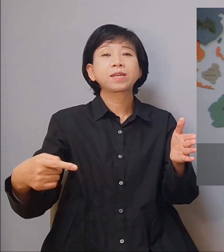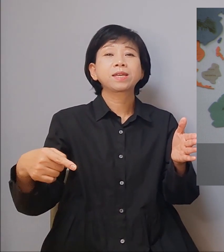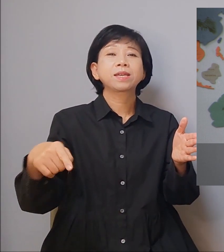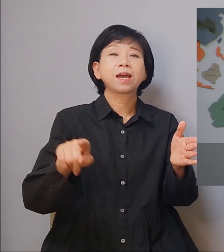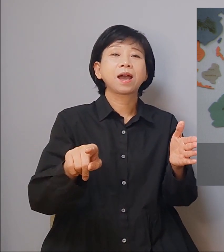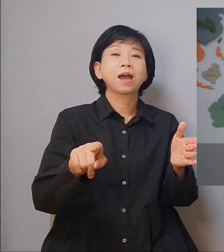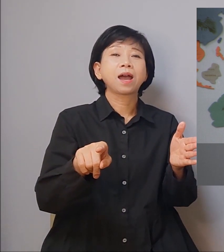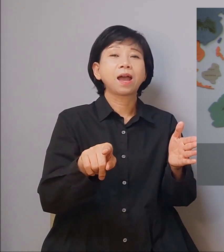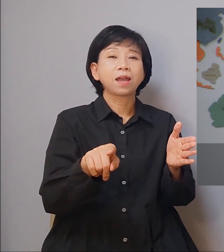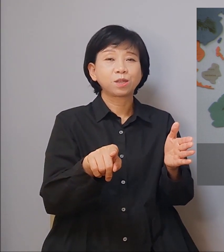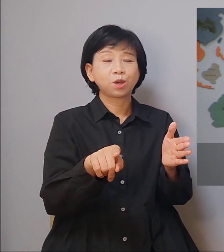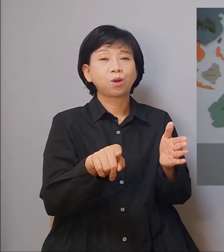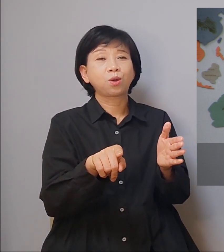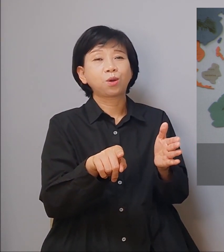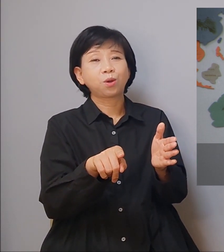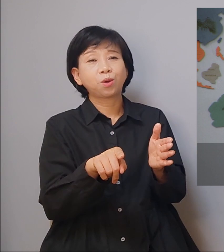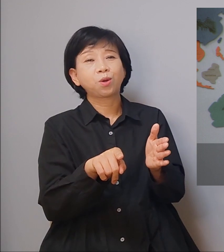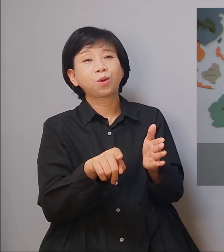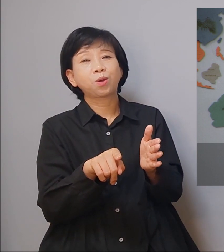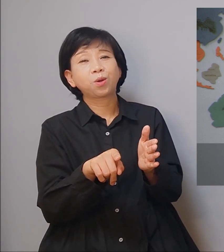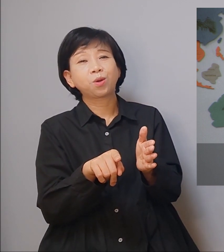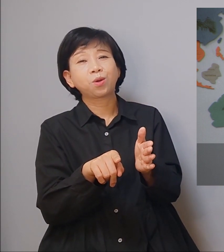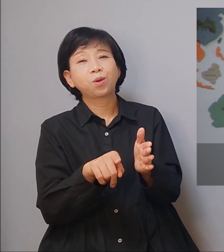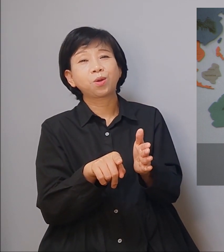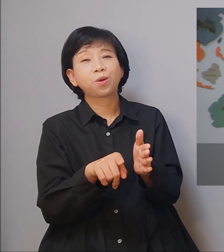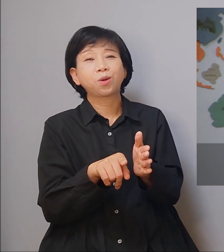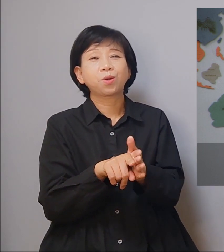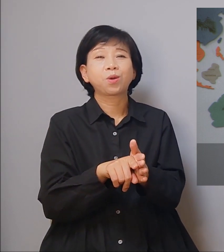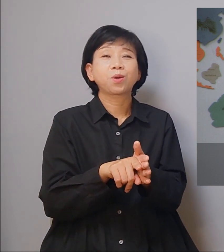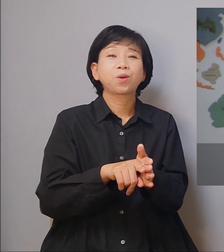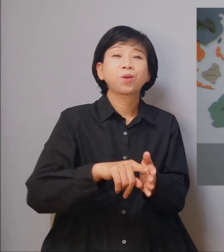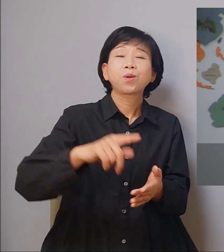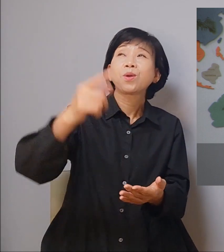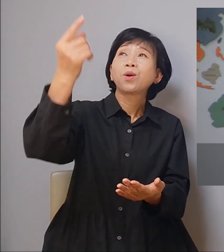날 위하여